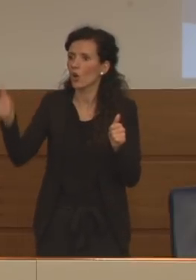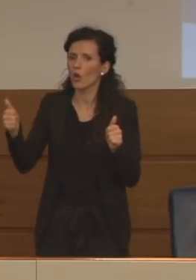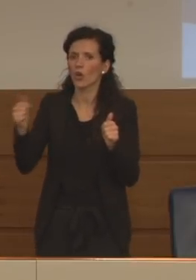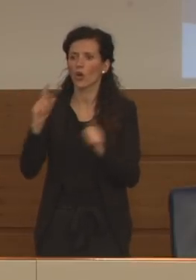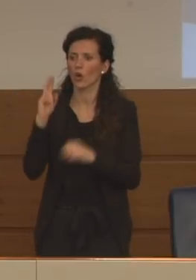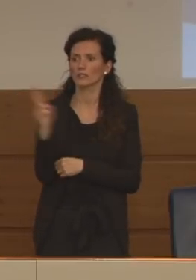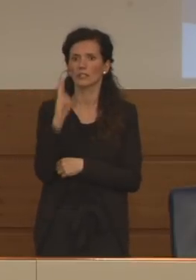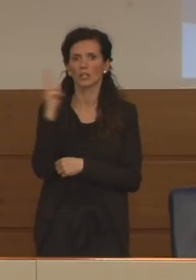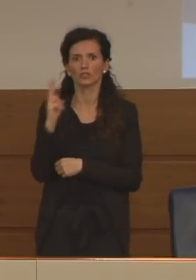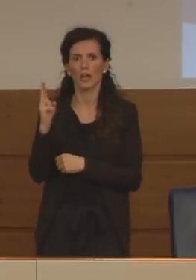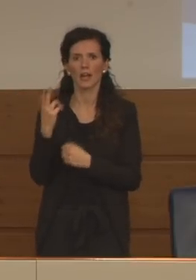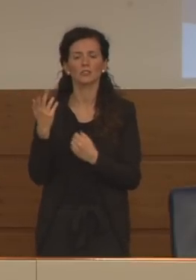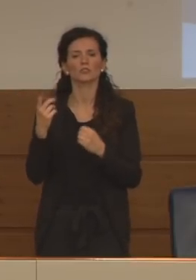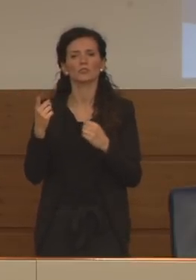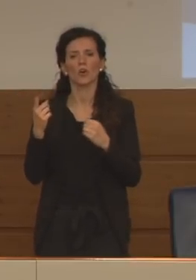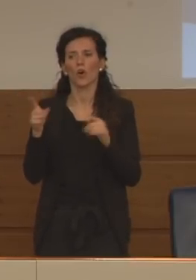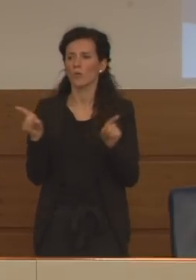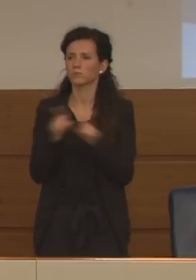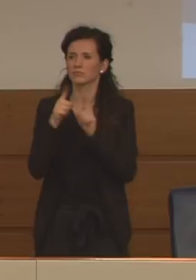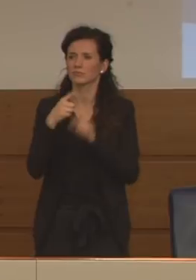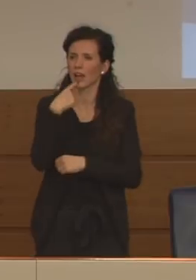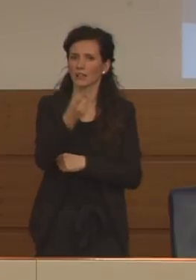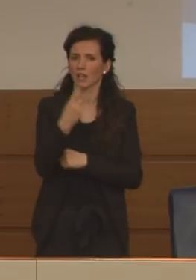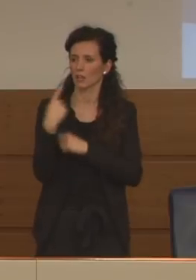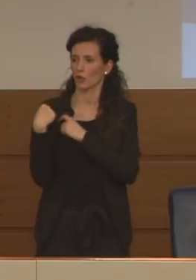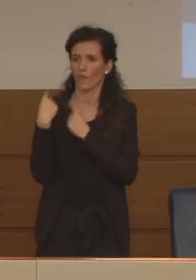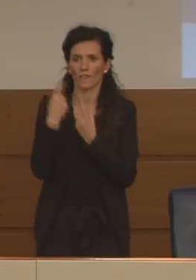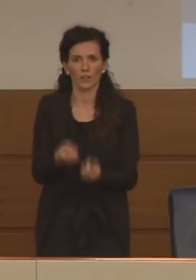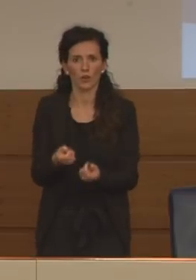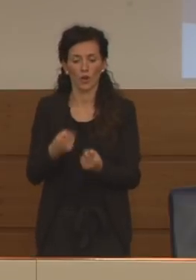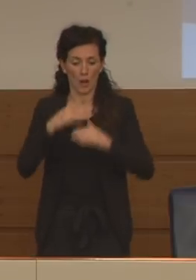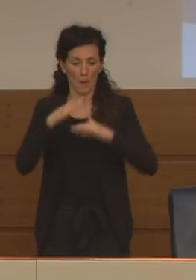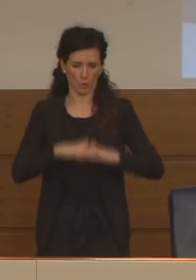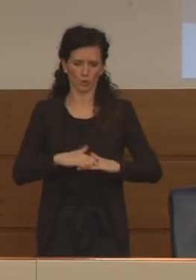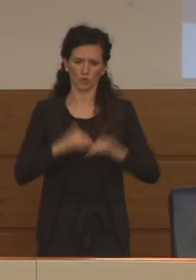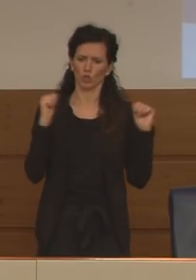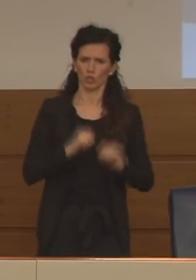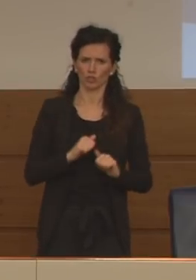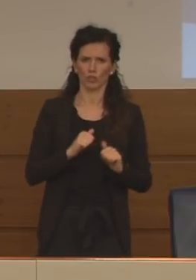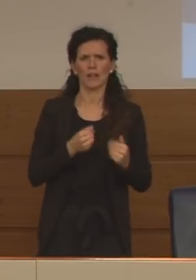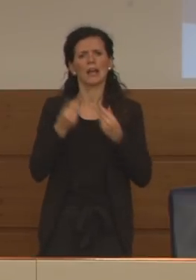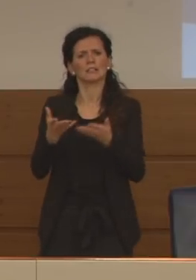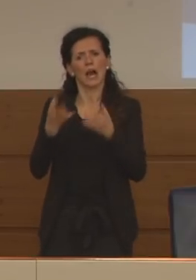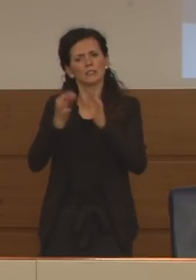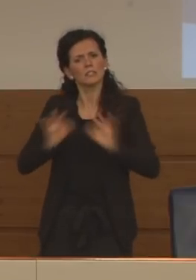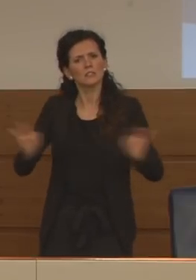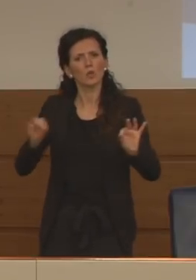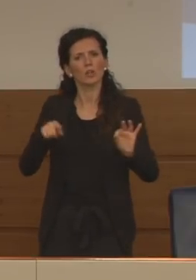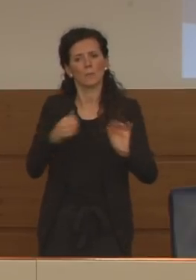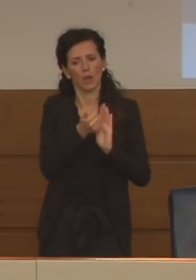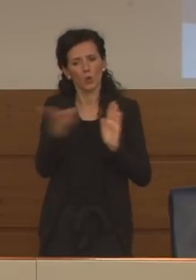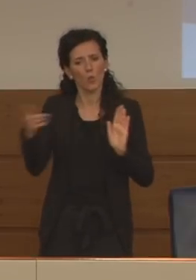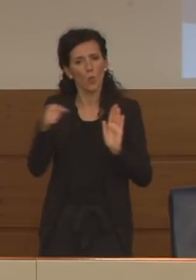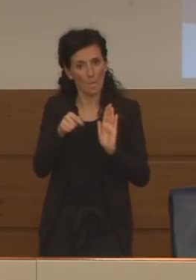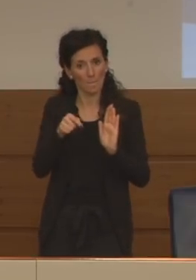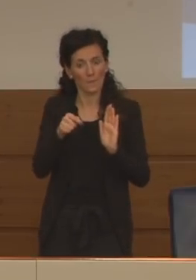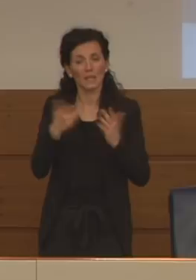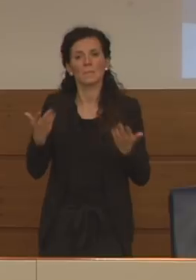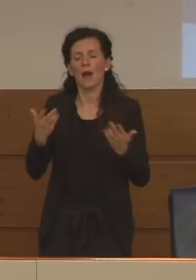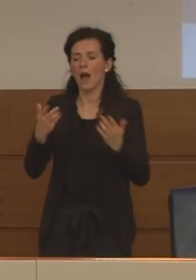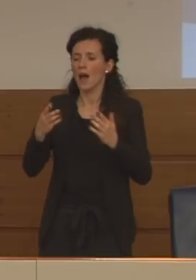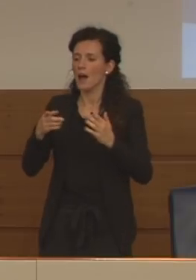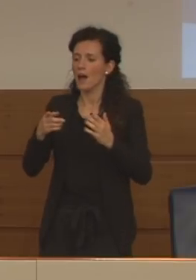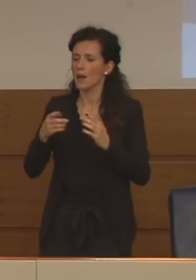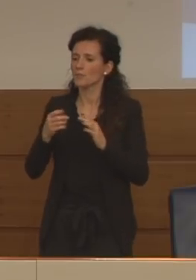come ci siamo detti nei dati che oggi la protezione civile mette a disposizione ma un'analisi di un numero di